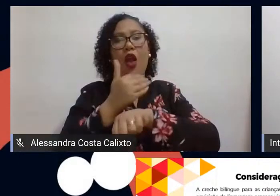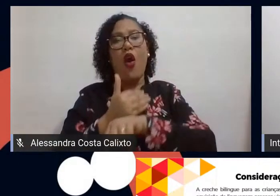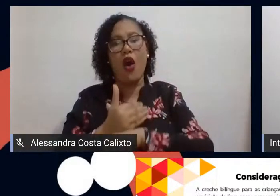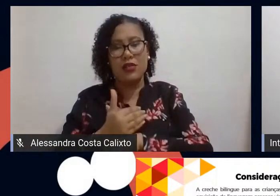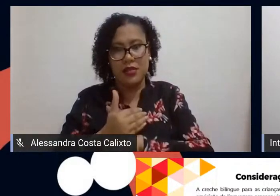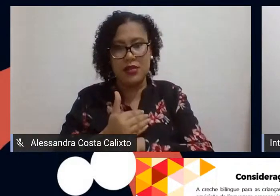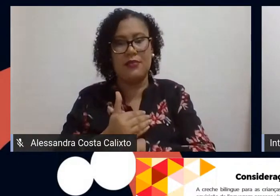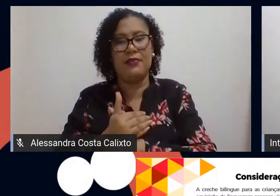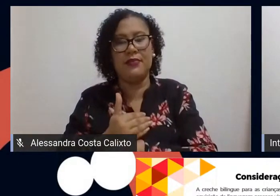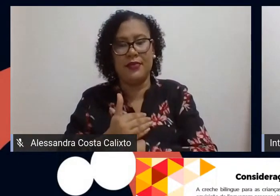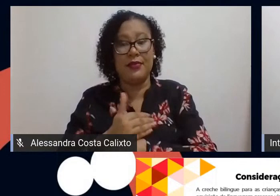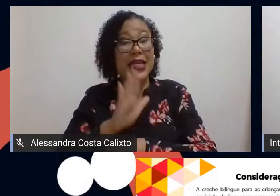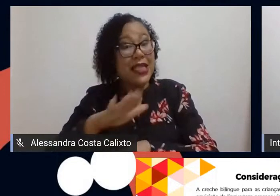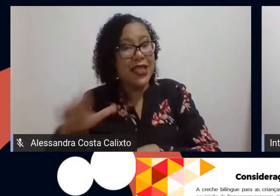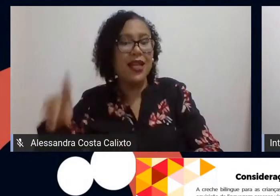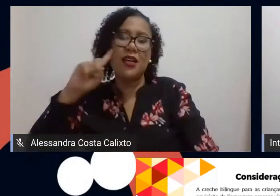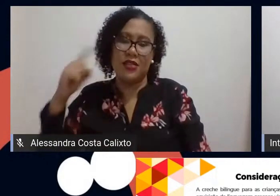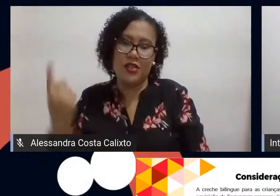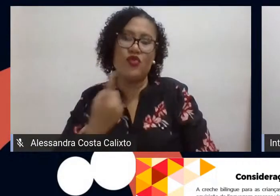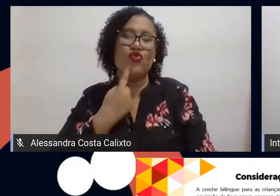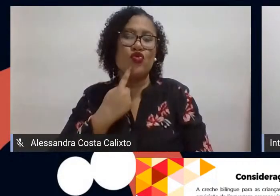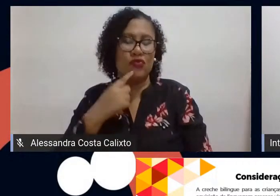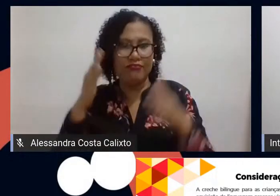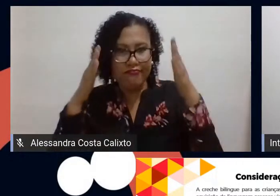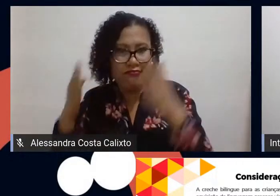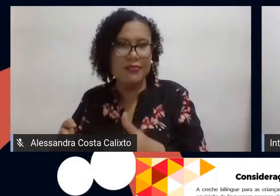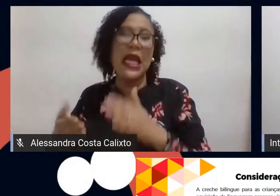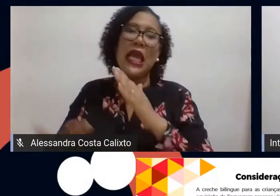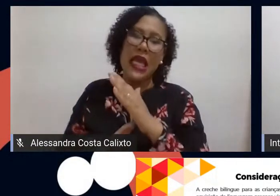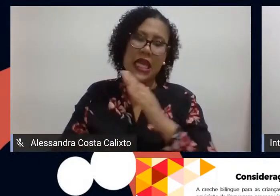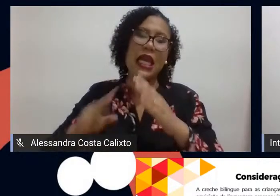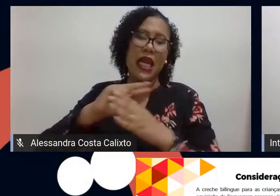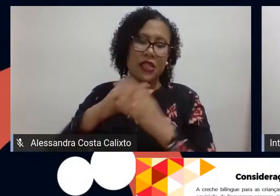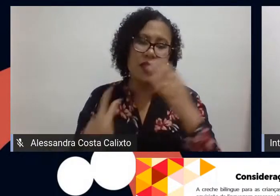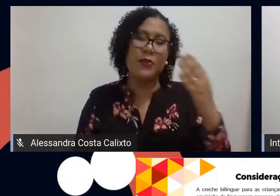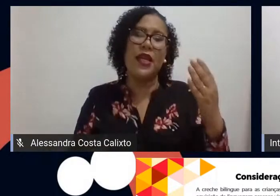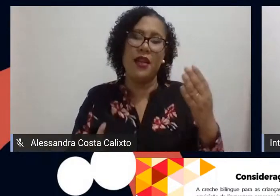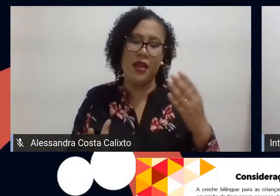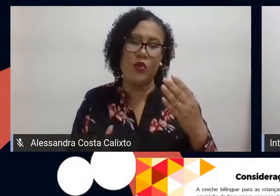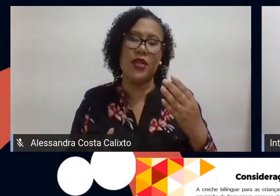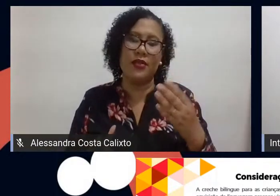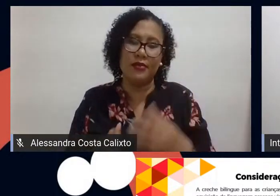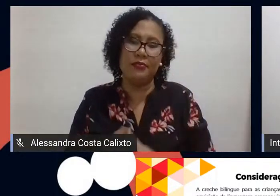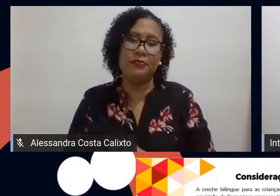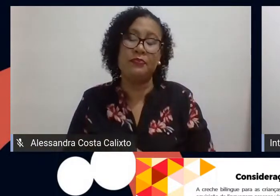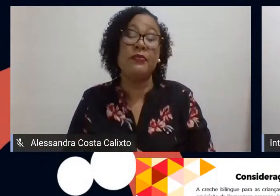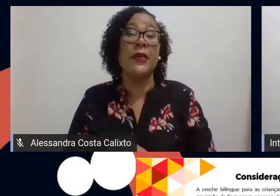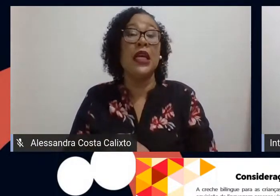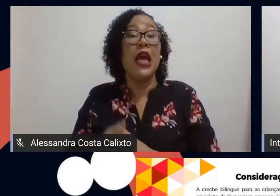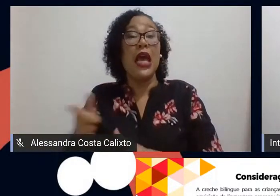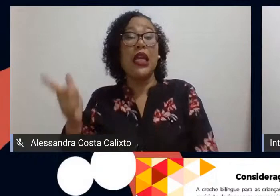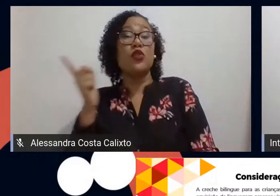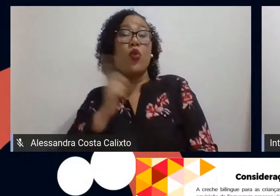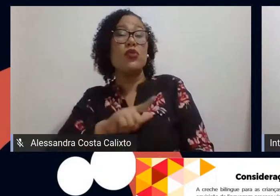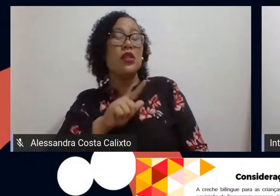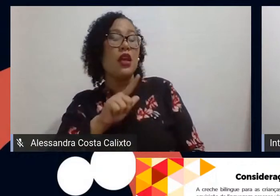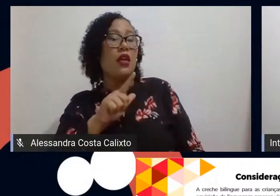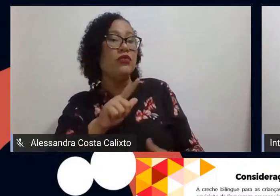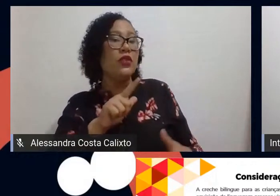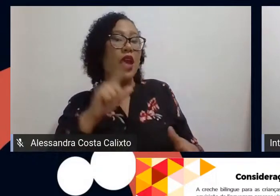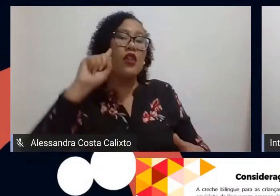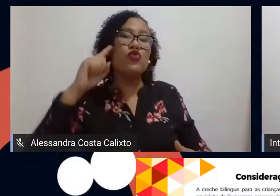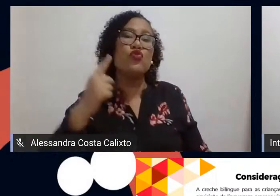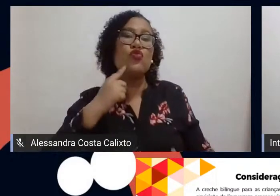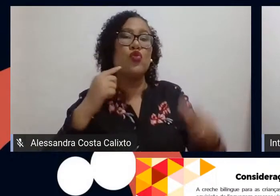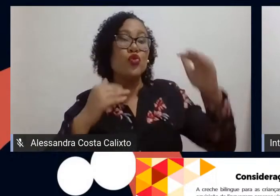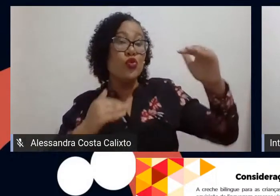aquisição linguística para esse público específico, para as crianças surdas, para que esse esse atraso não aconteça e